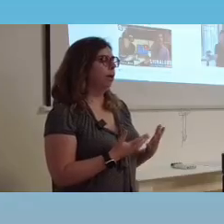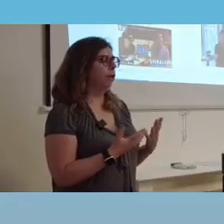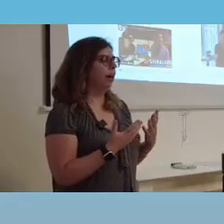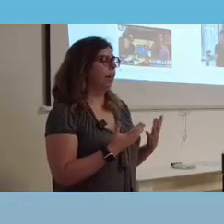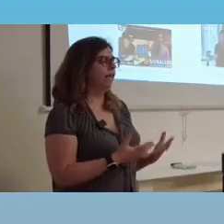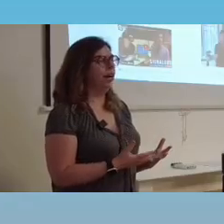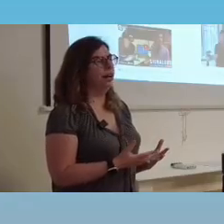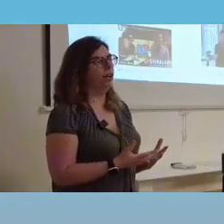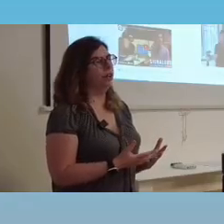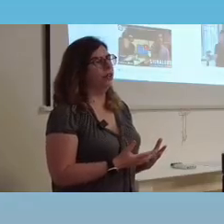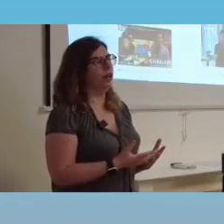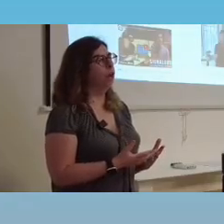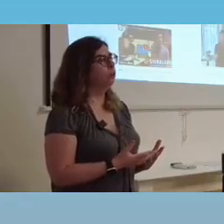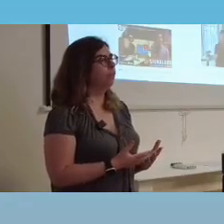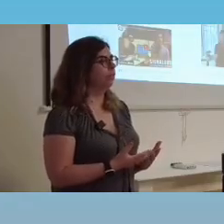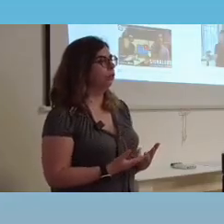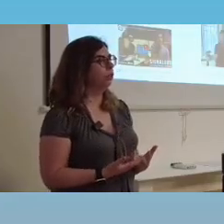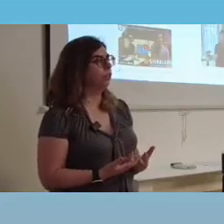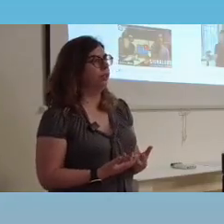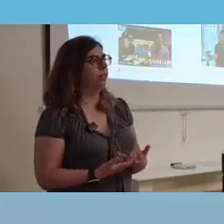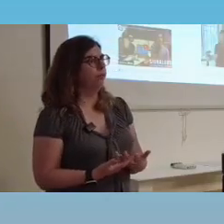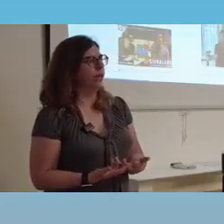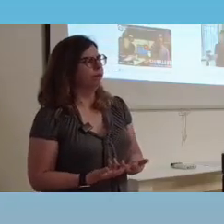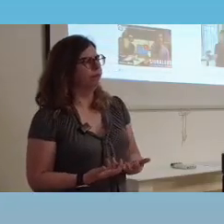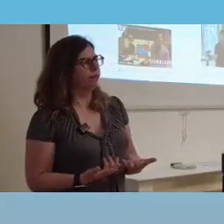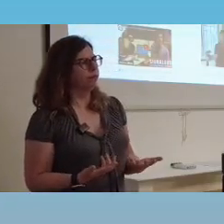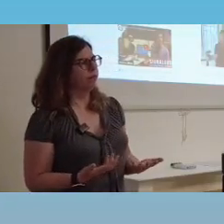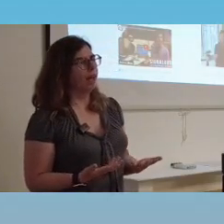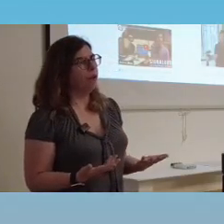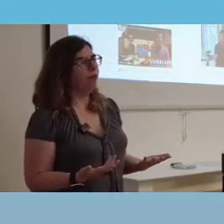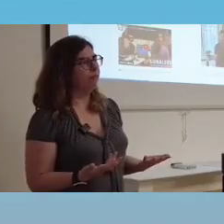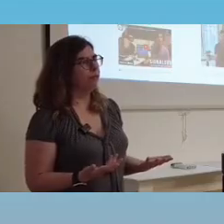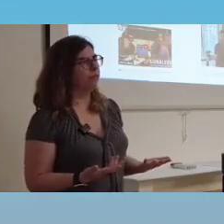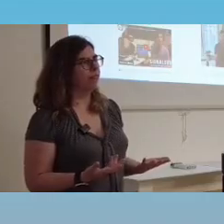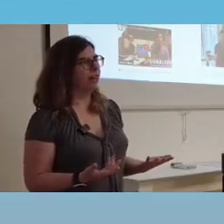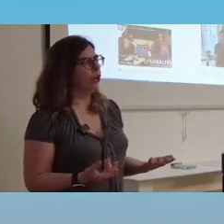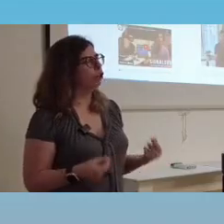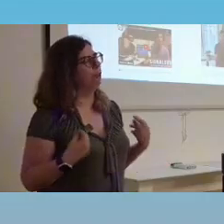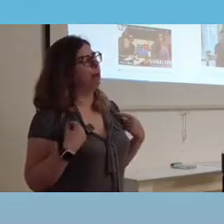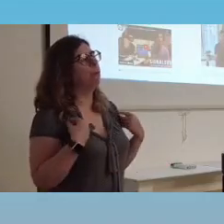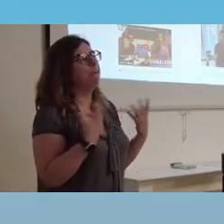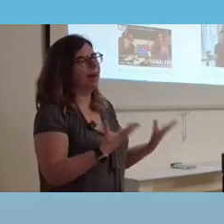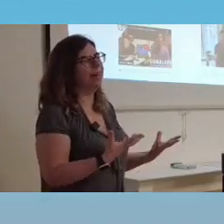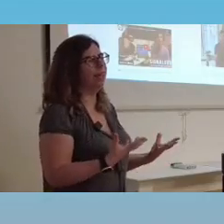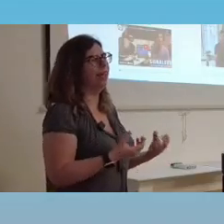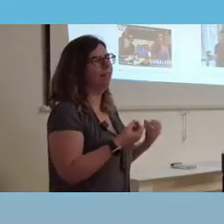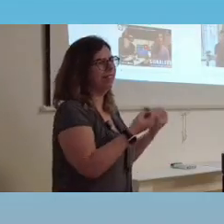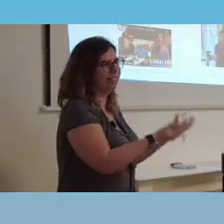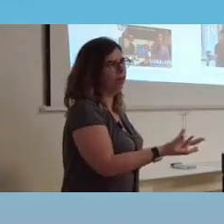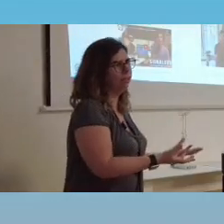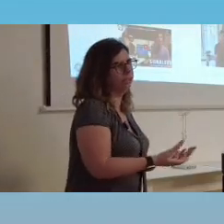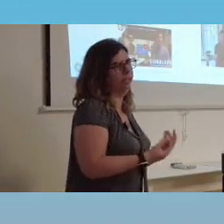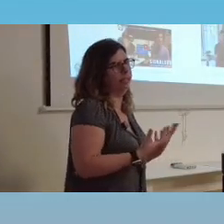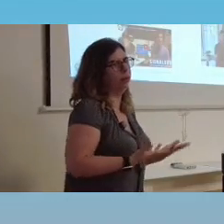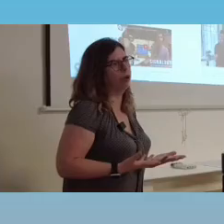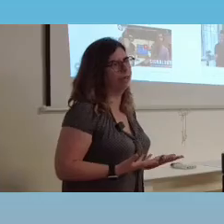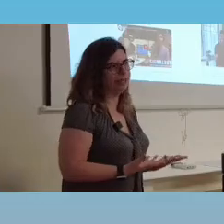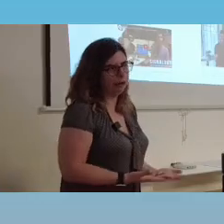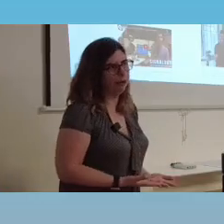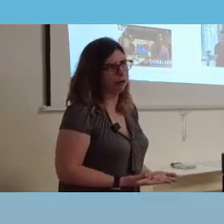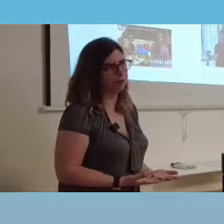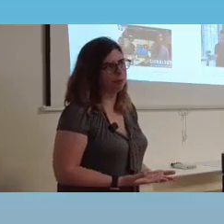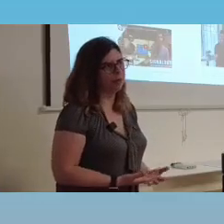elles n'ont pas eu l'aval de la communauté sourde qui me dit, mais ouais, va me servir les hants, je ne vais pas me balader avec ces hants, c'est